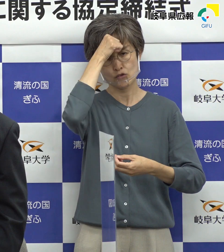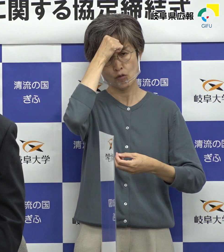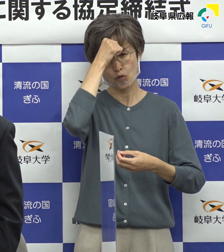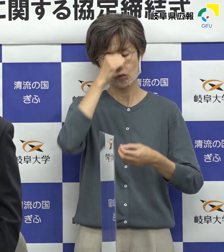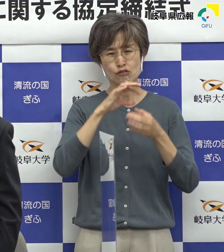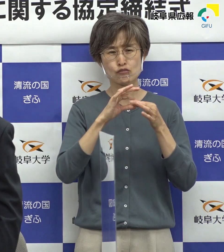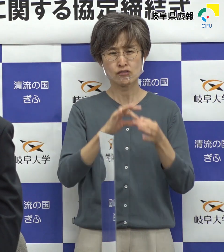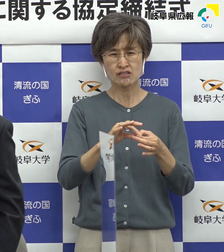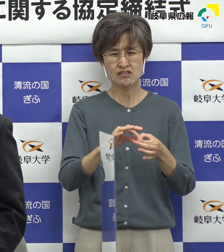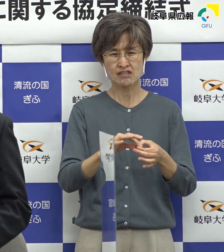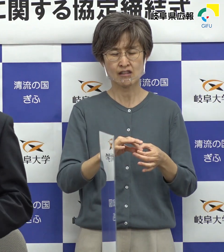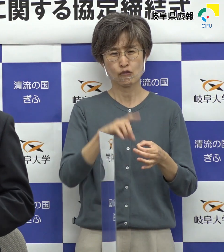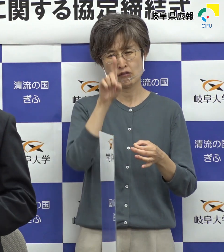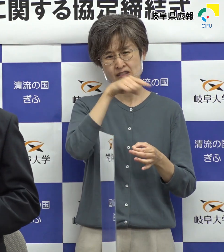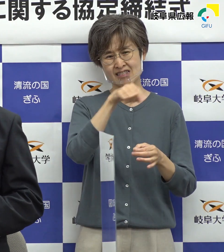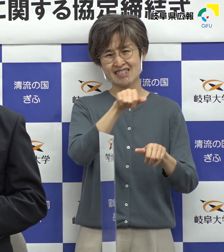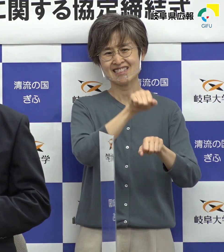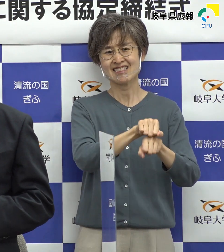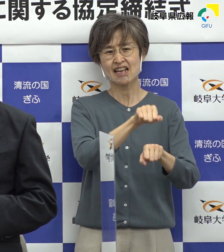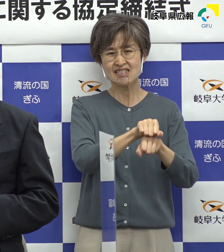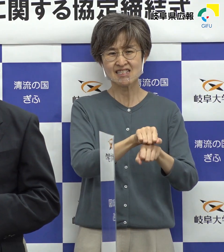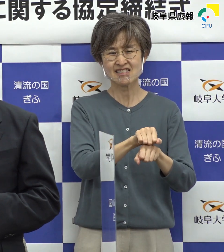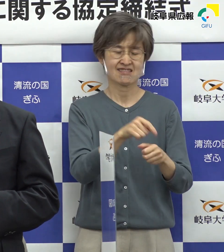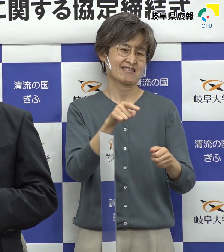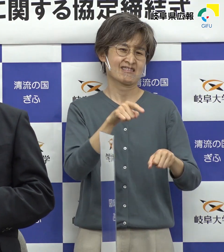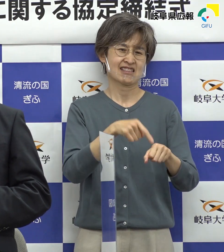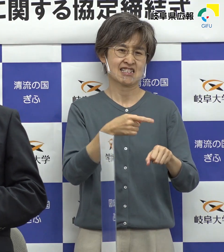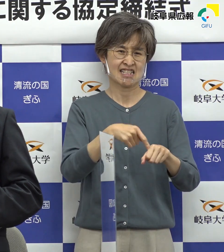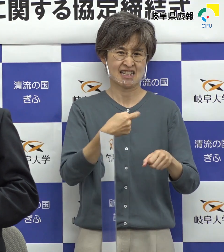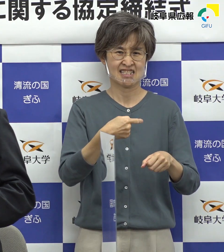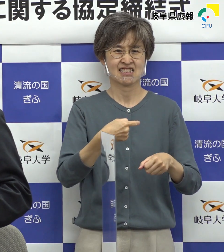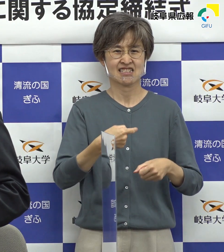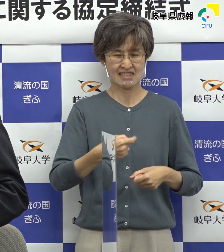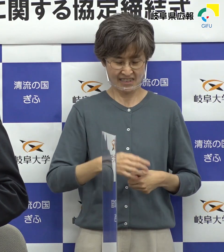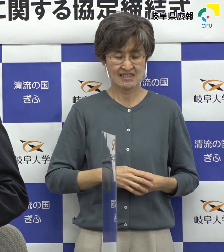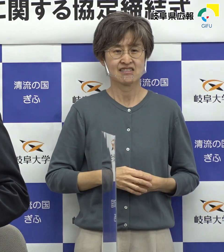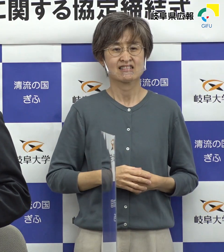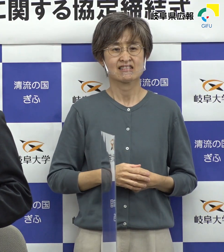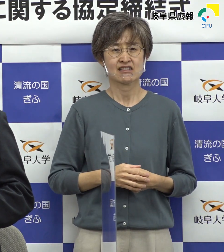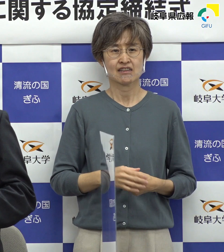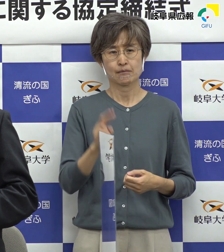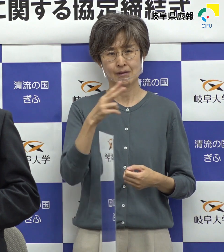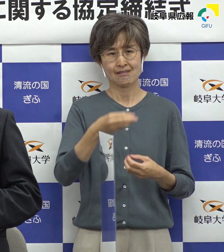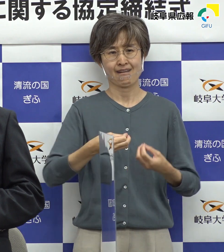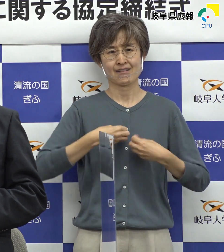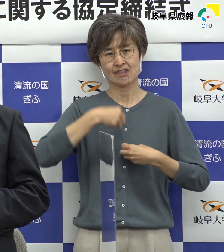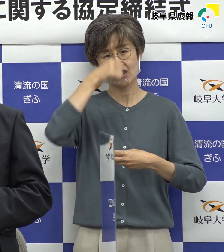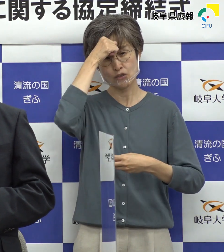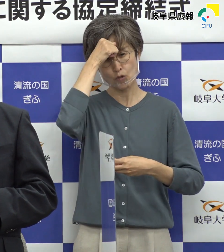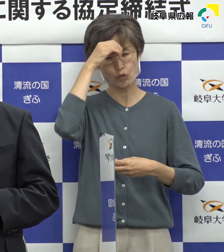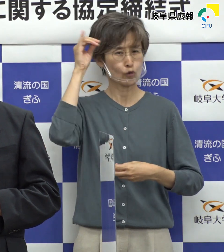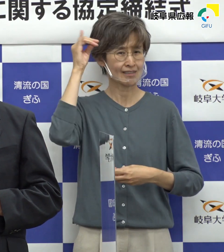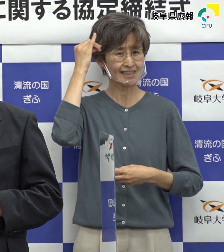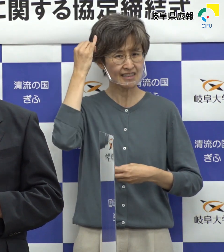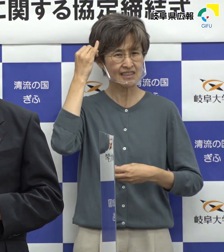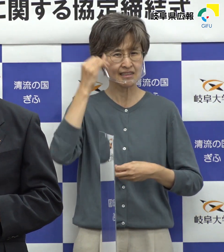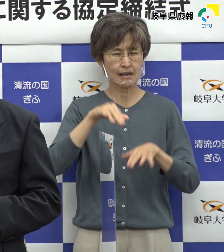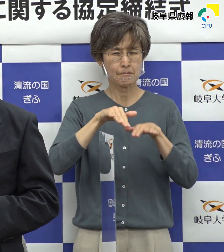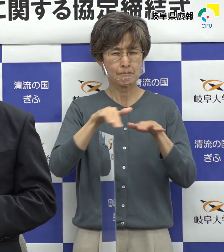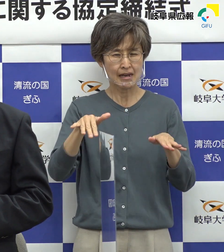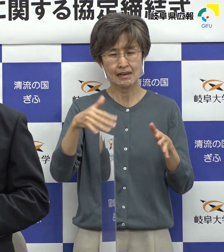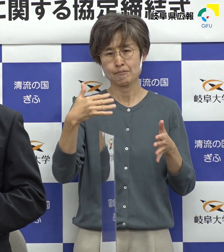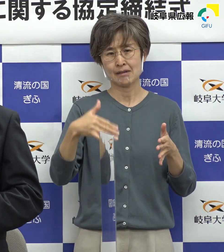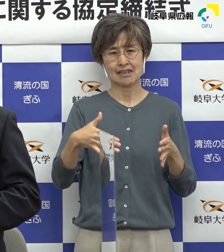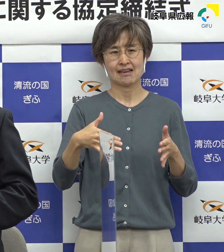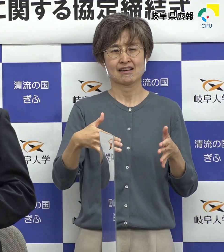が足りないんではないかと、あるいはこの感染症というものに対する知識が十分広まっていないんではない